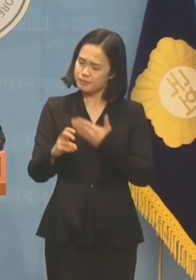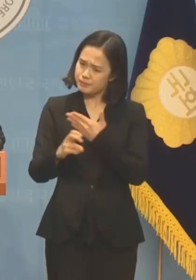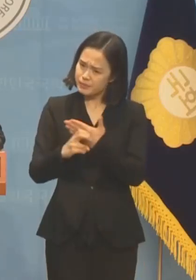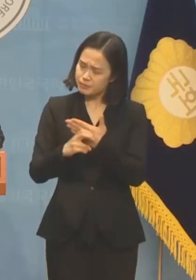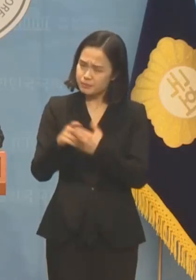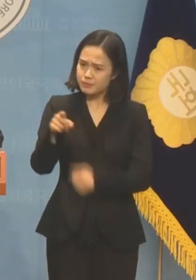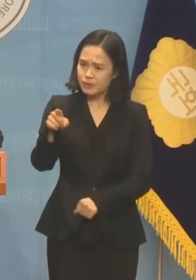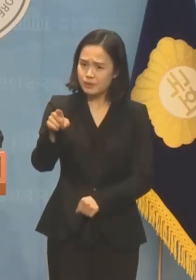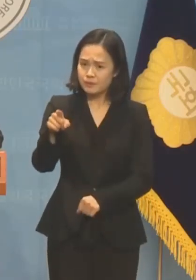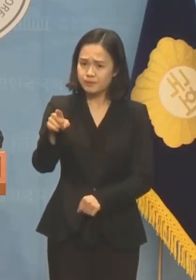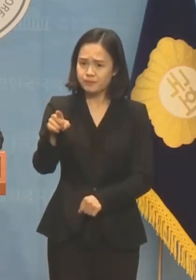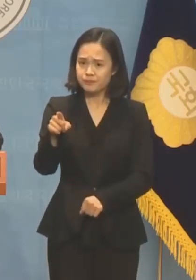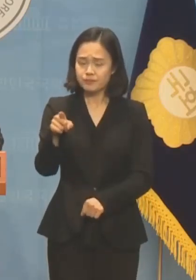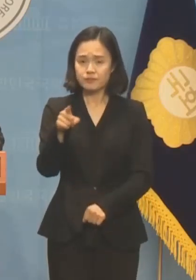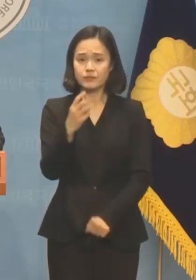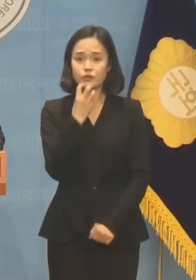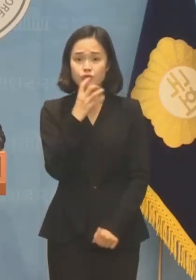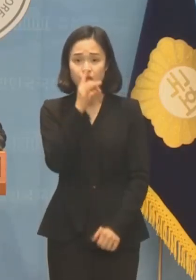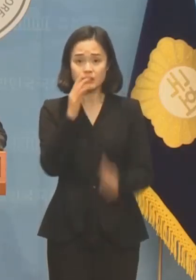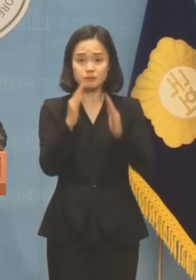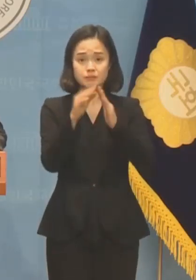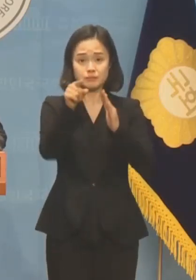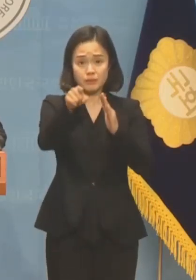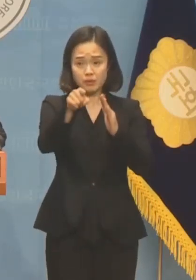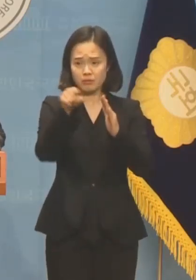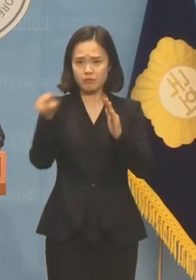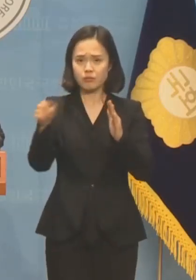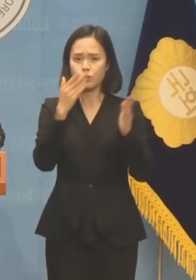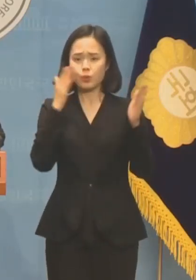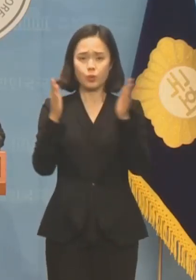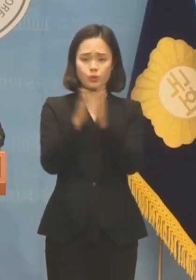서울중앙지법이 공범으로 가담한 격입니다.